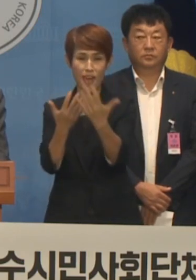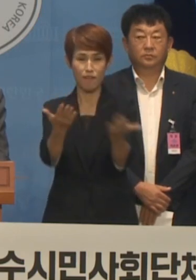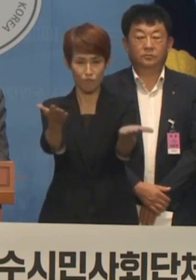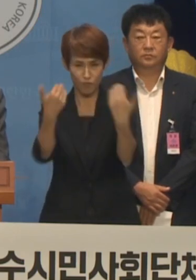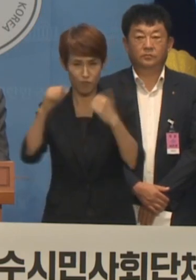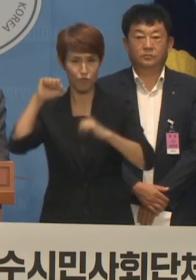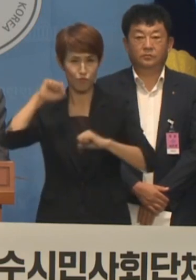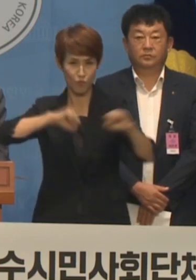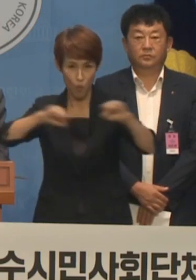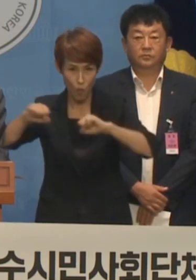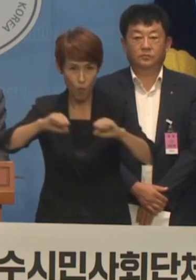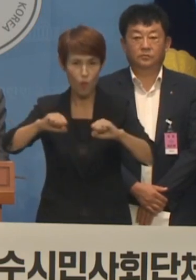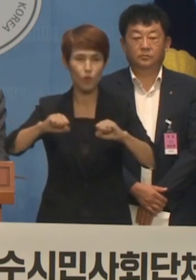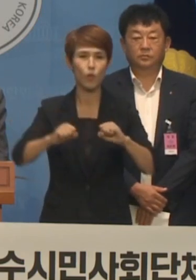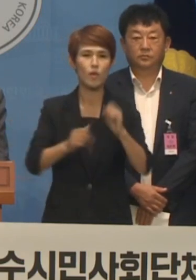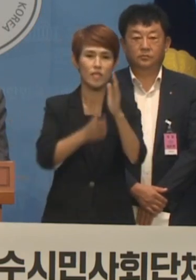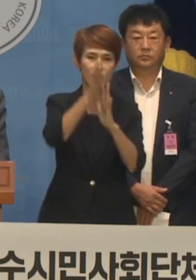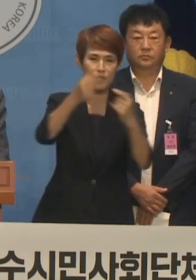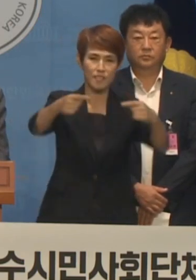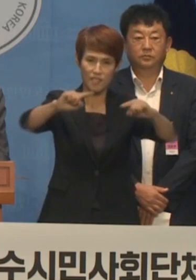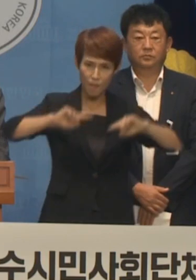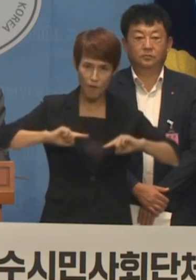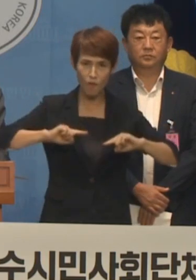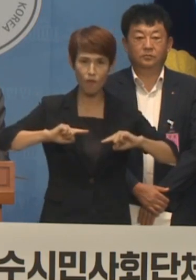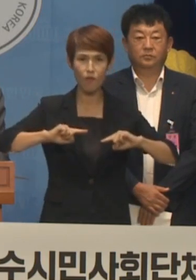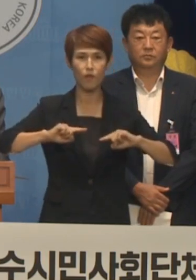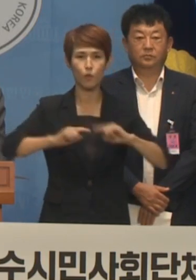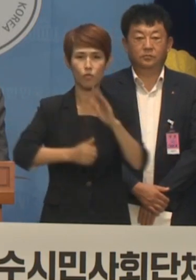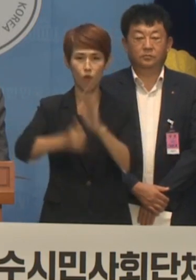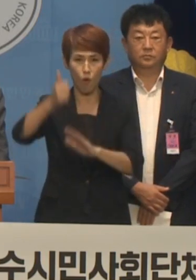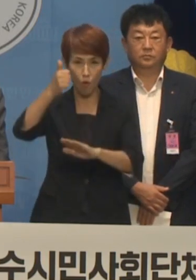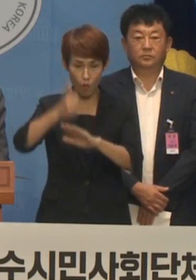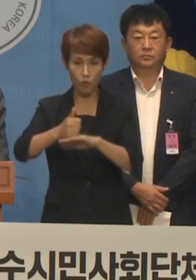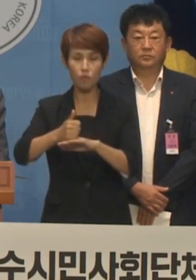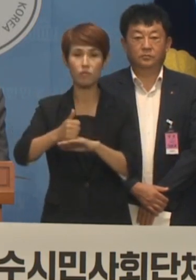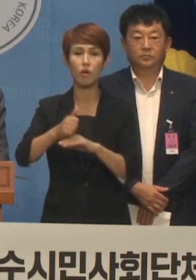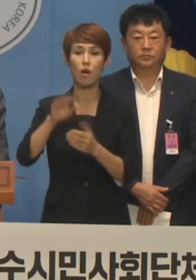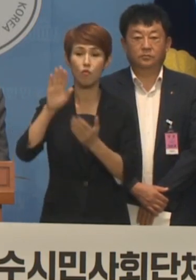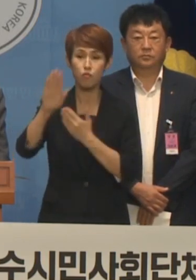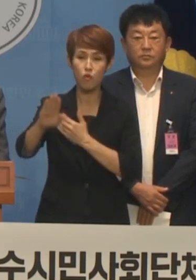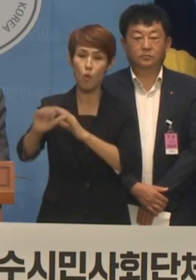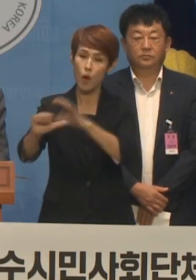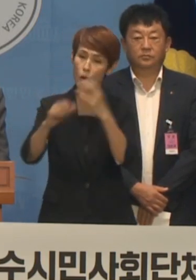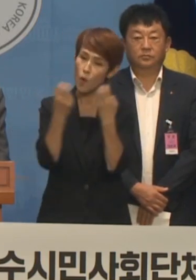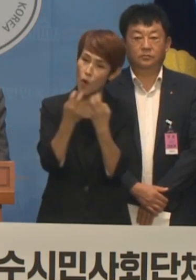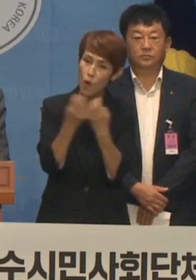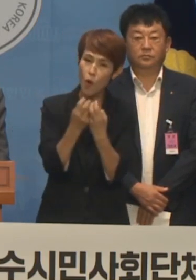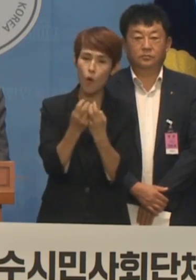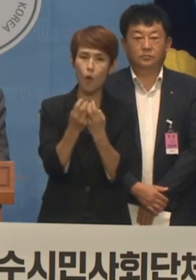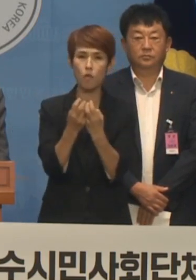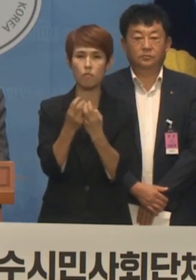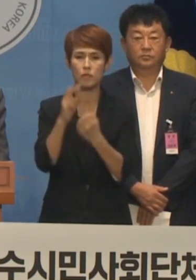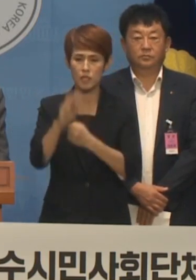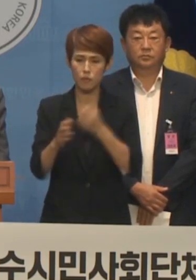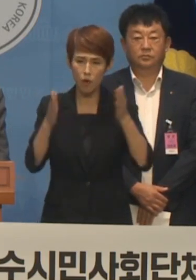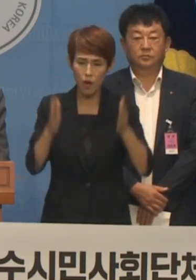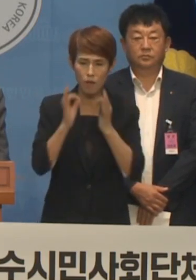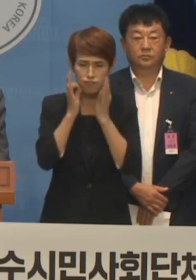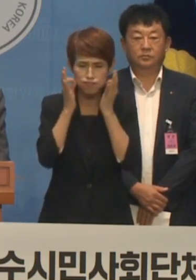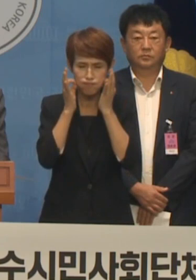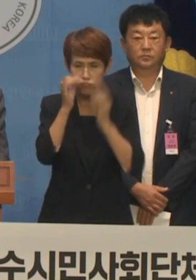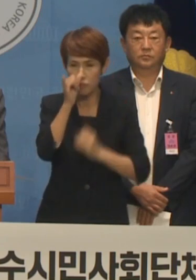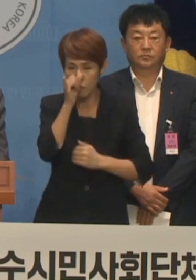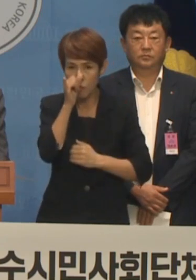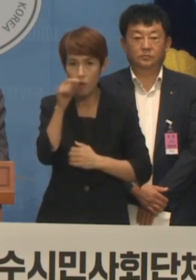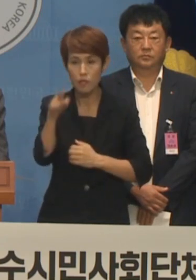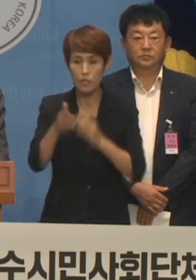운동에서부터 성공적 시민 참여 개최, 성공적 사후 활용을 위해 지난 20여 년을 멸사봉공의 뜻으로 함께해온 여수